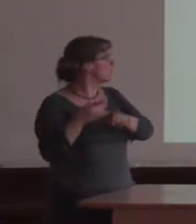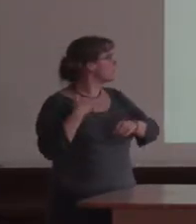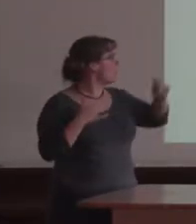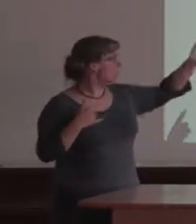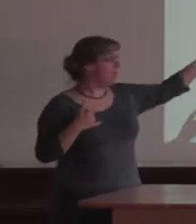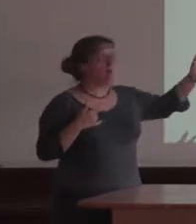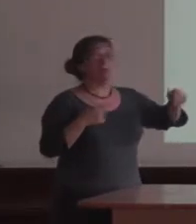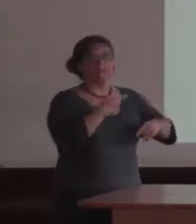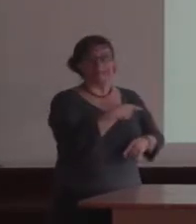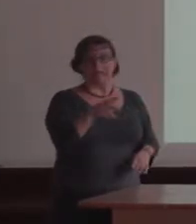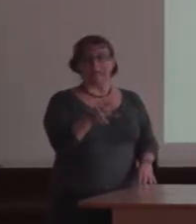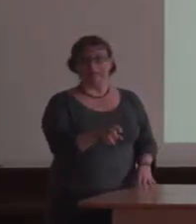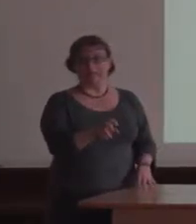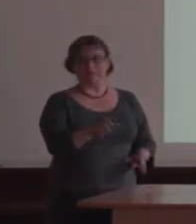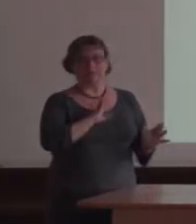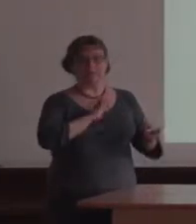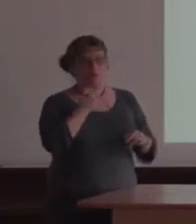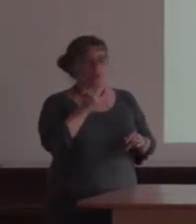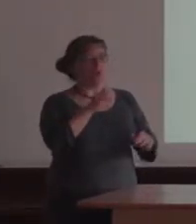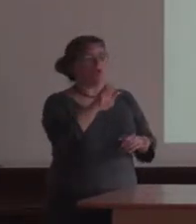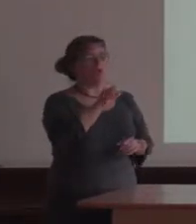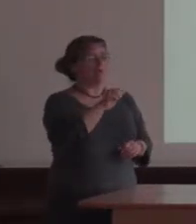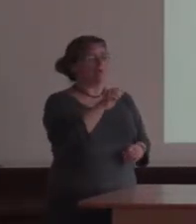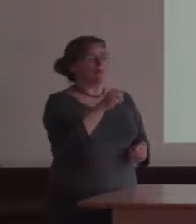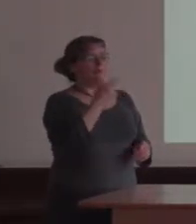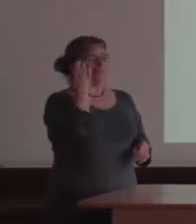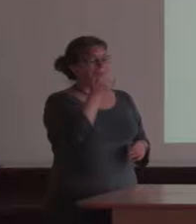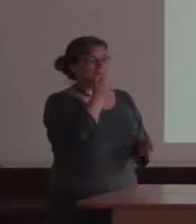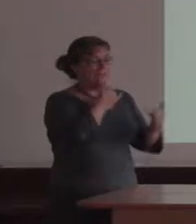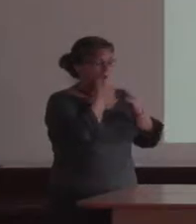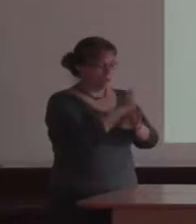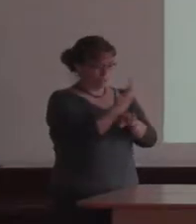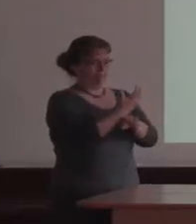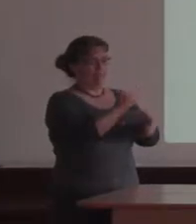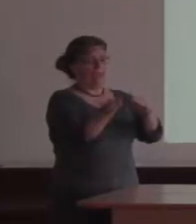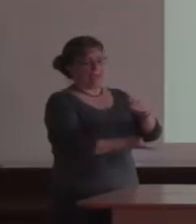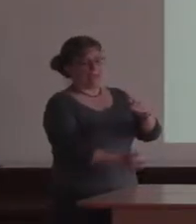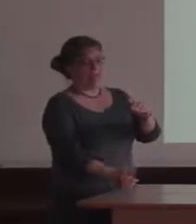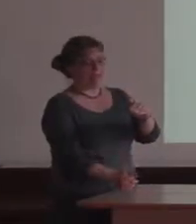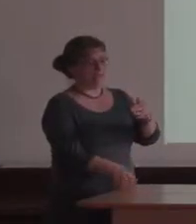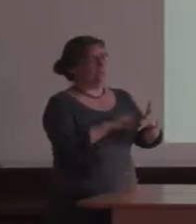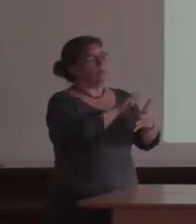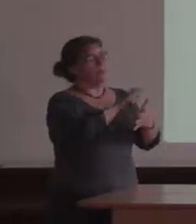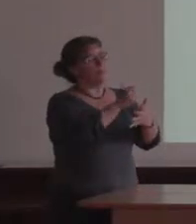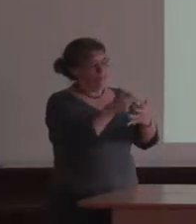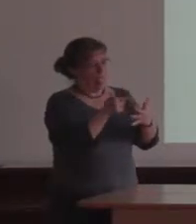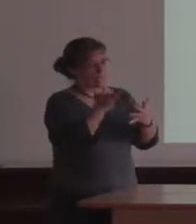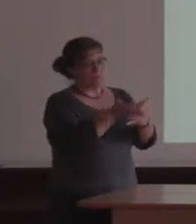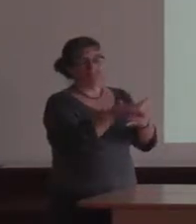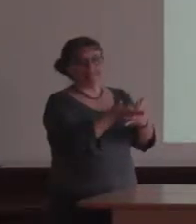que le reste, on verra plus tard, mais dès que tu as une erreur, tu montres la trace